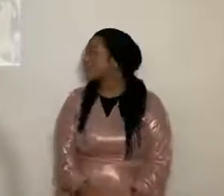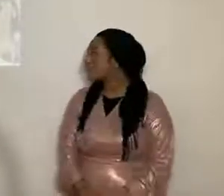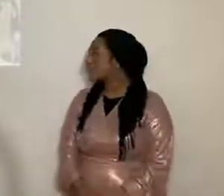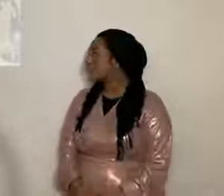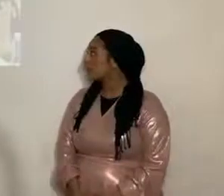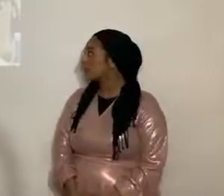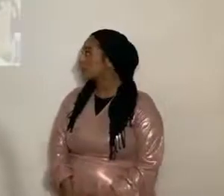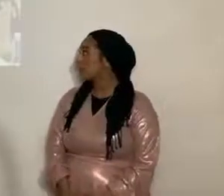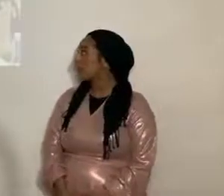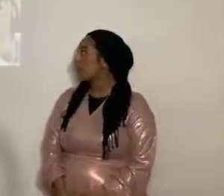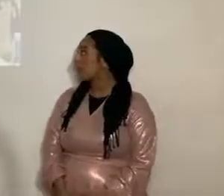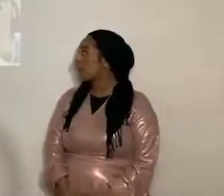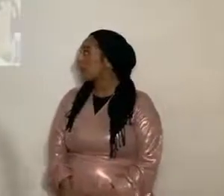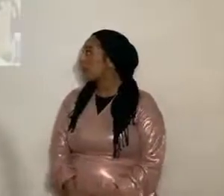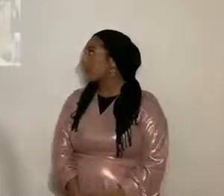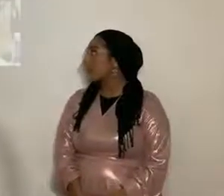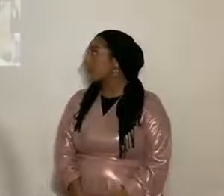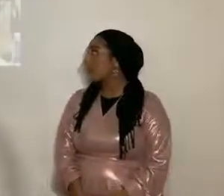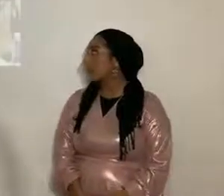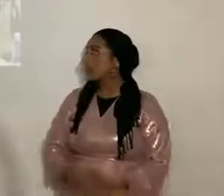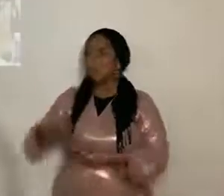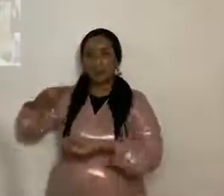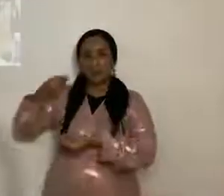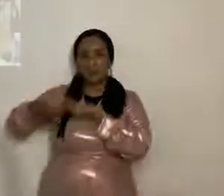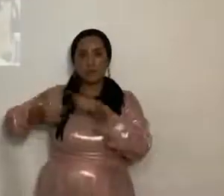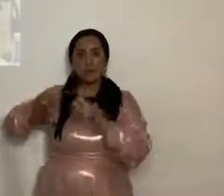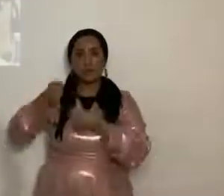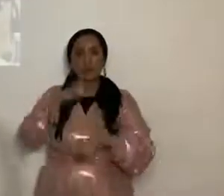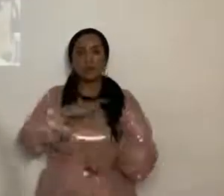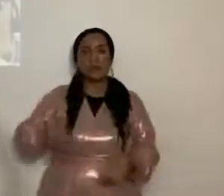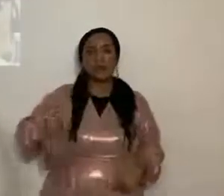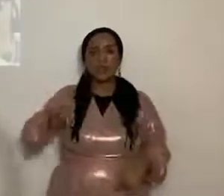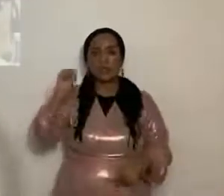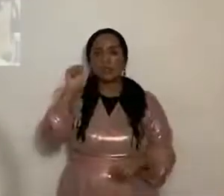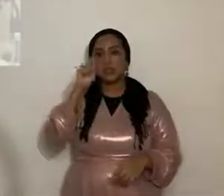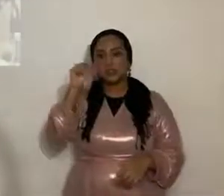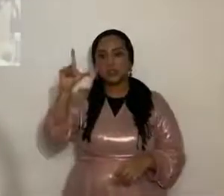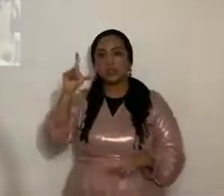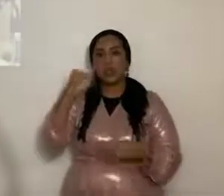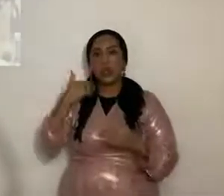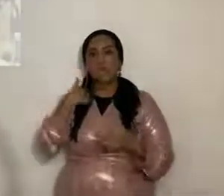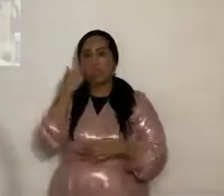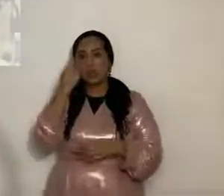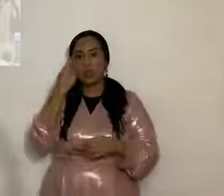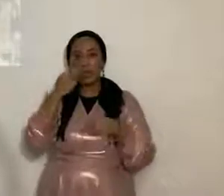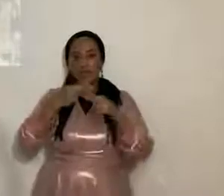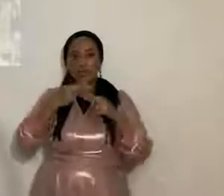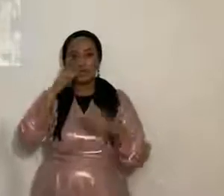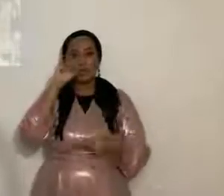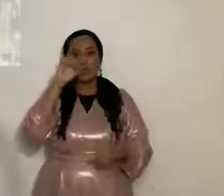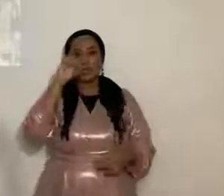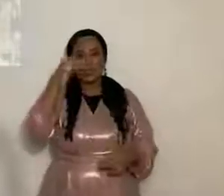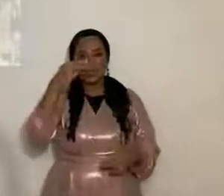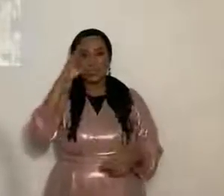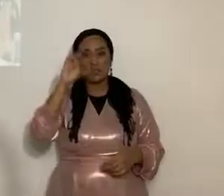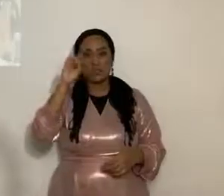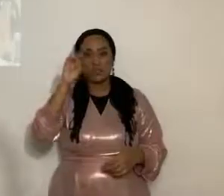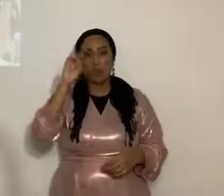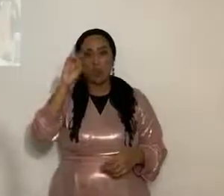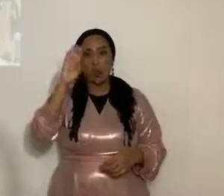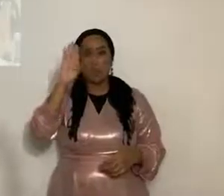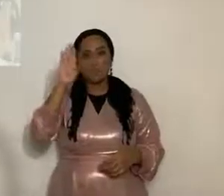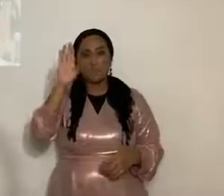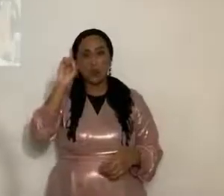versos 7 y 8. De los descendientes del rey Saúl había uno que se llamaba Isboset. Lo pueden leer en los versos anteriores.